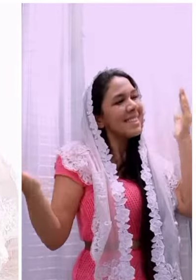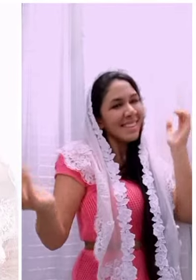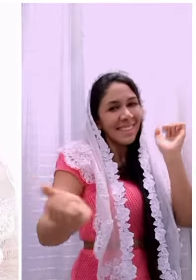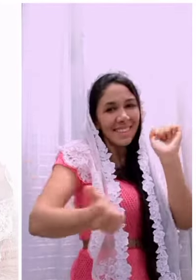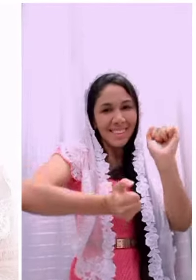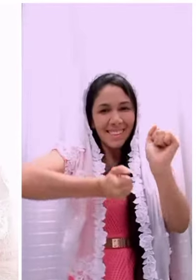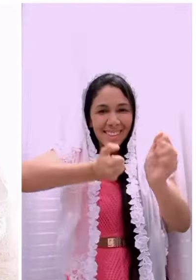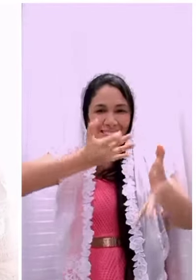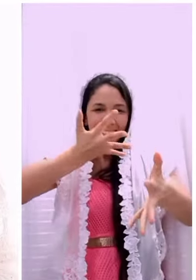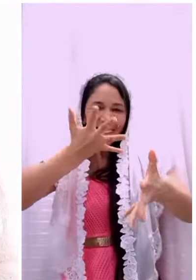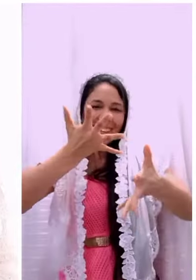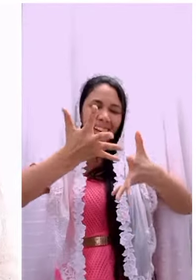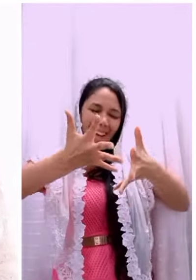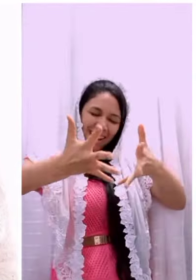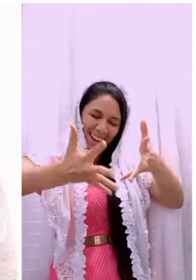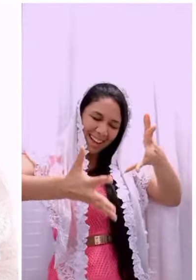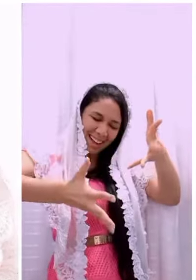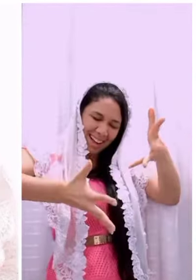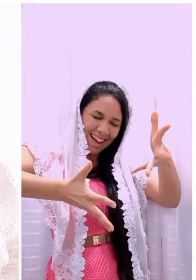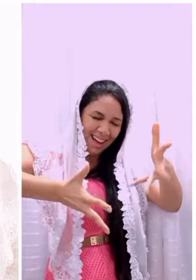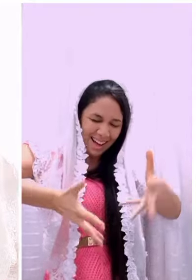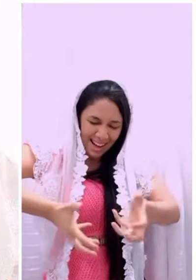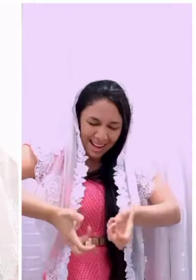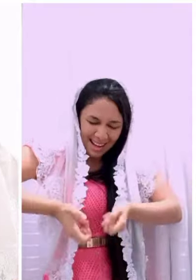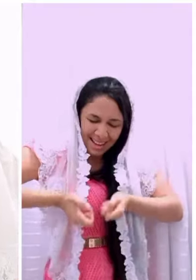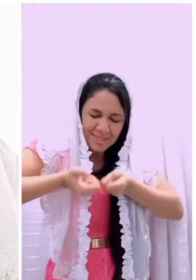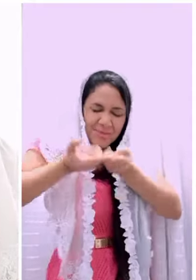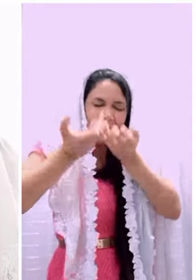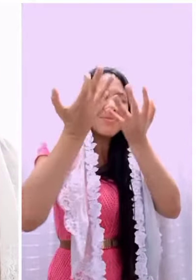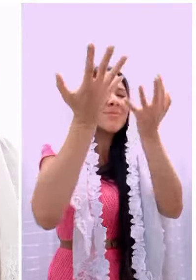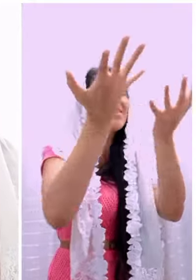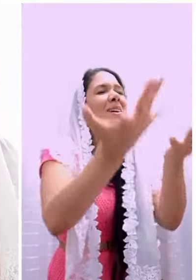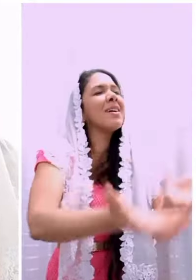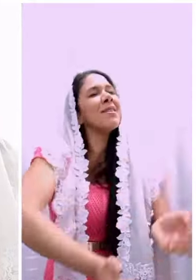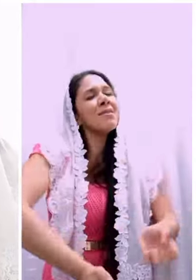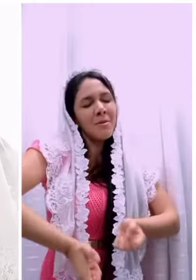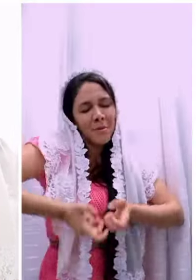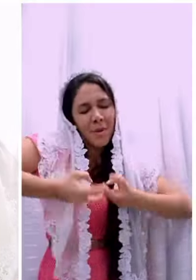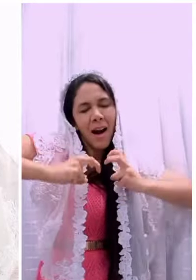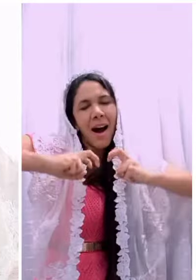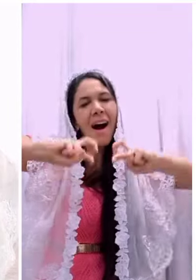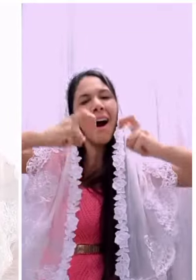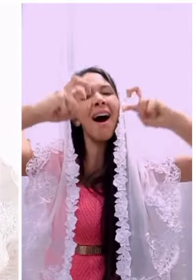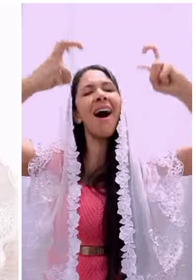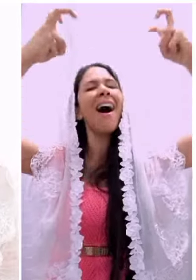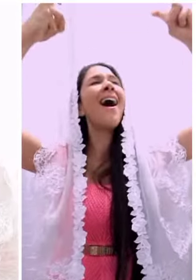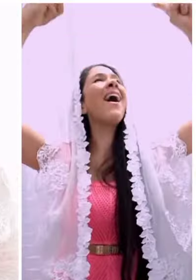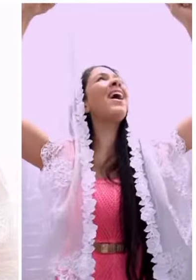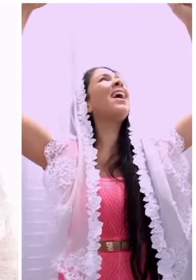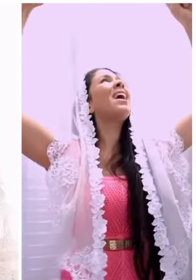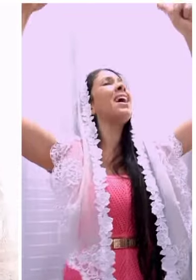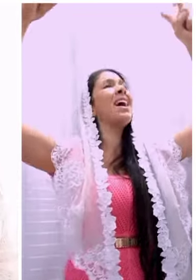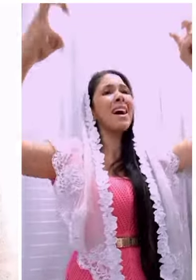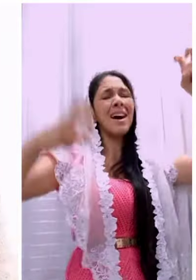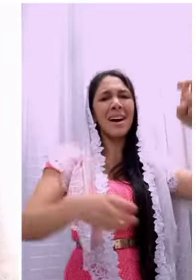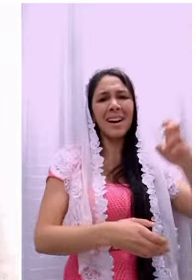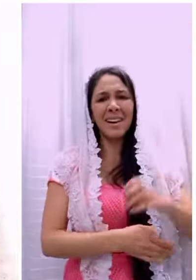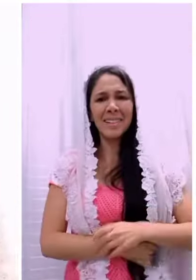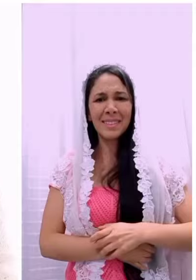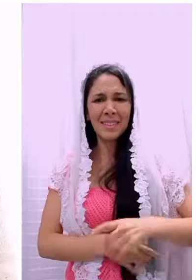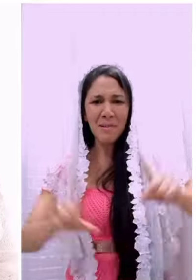o teu falar é aprazível. Apanha-me a saposa, as saposinhas que fazem mal a minha vinha,